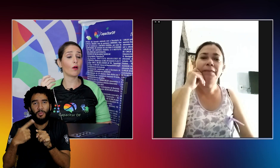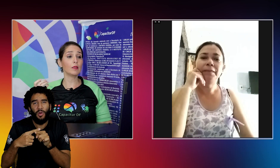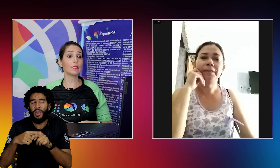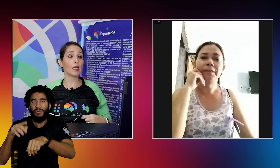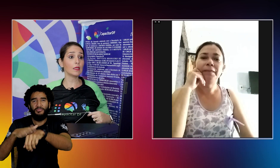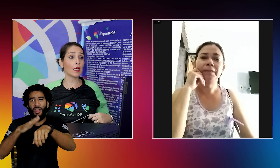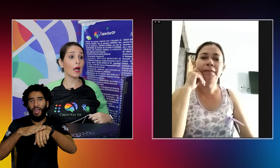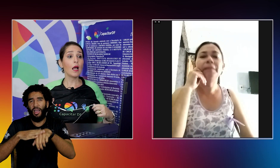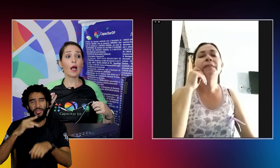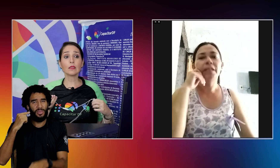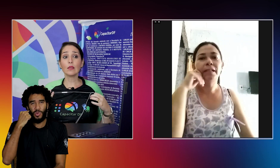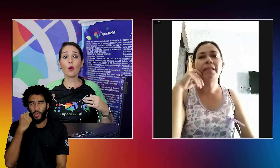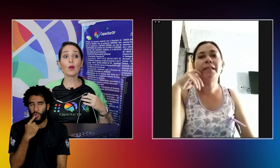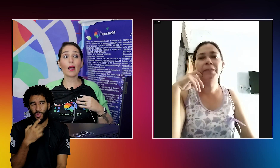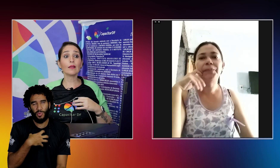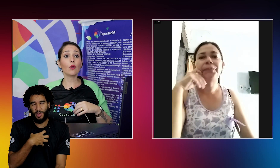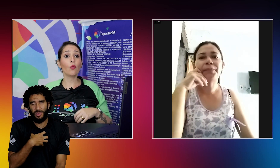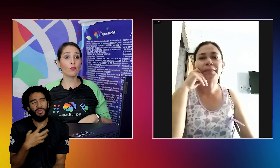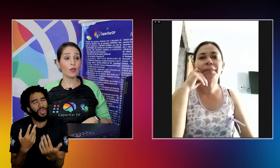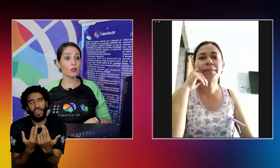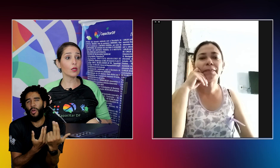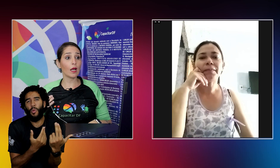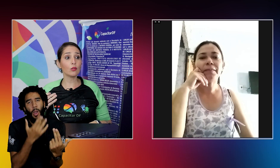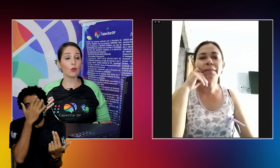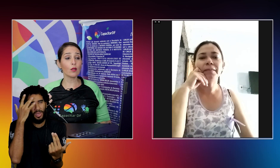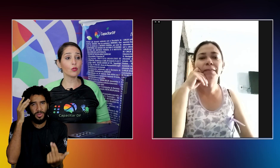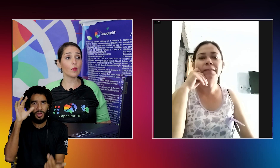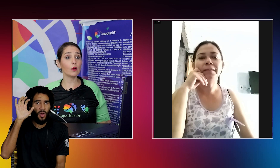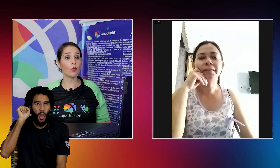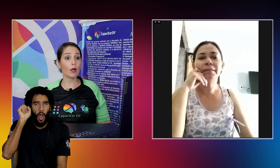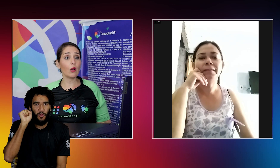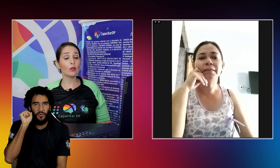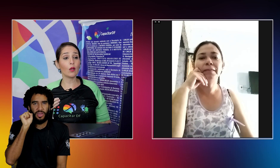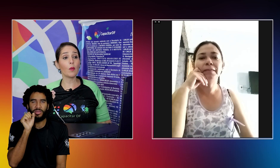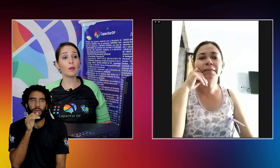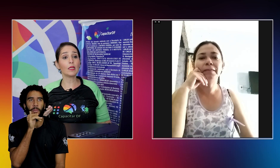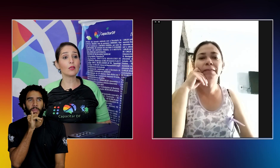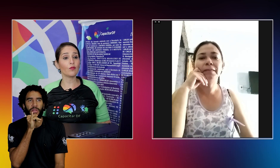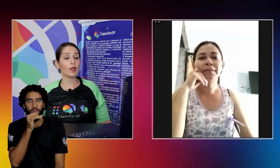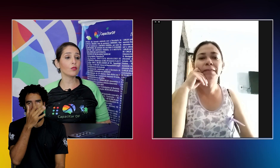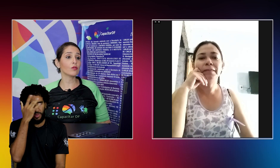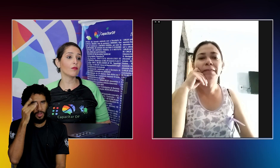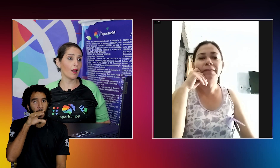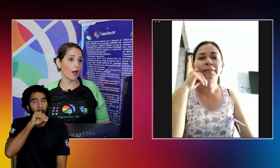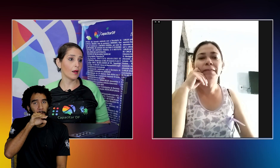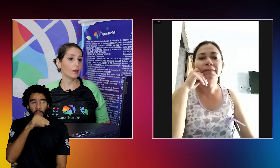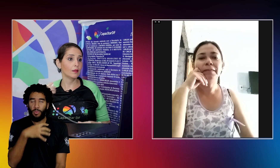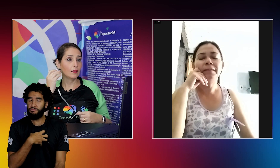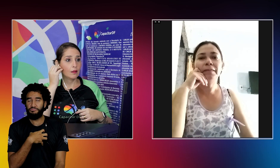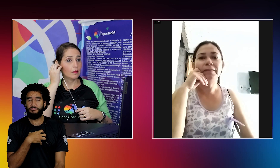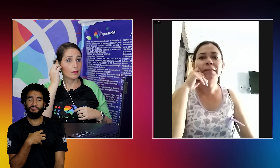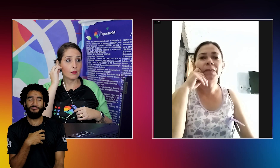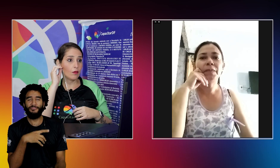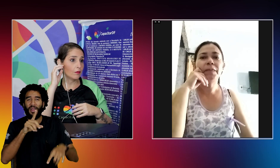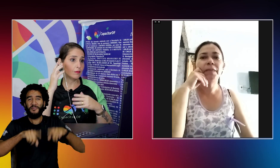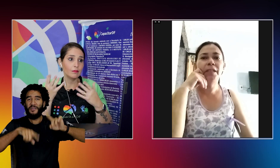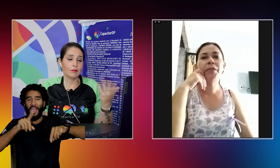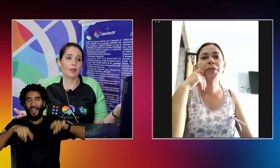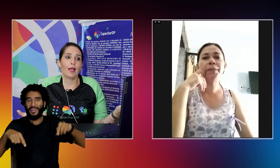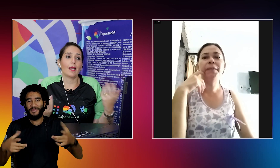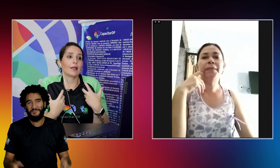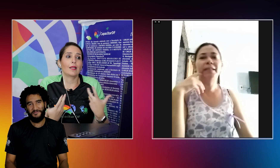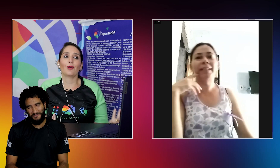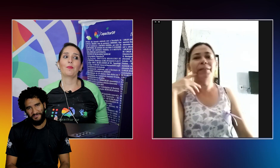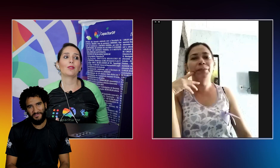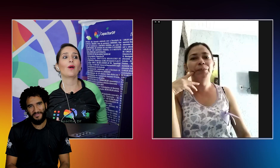uma forma de sinalizar. Assim como cada ouvinte, cada usuário de uma língua oral tem uma maneira diferente de falar. Então,